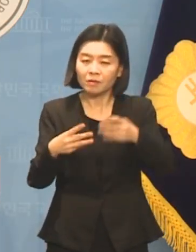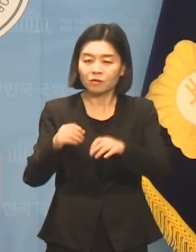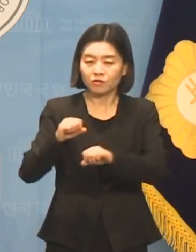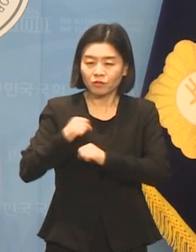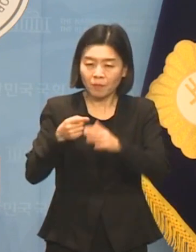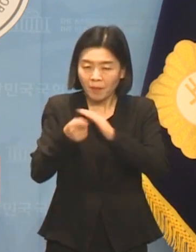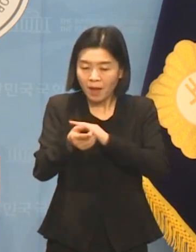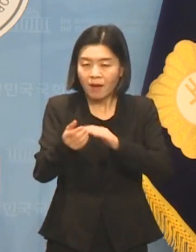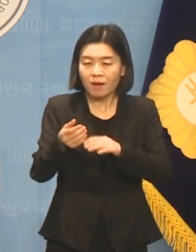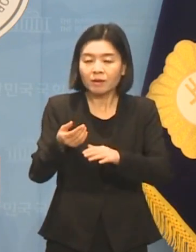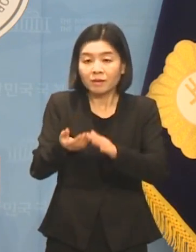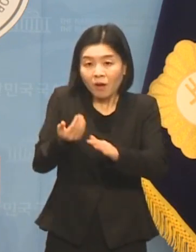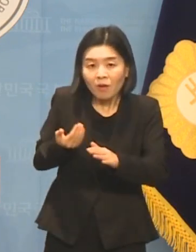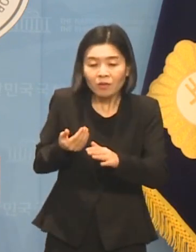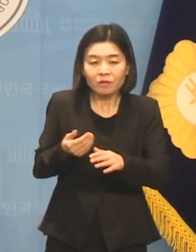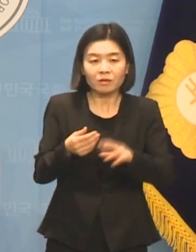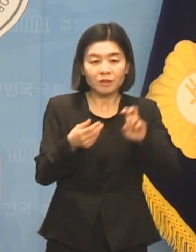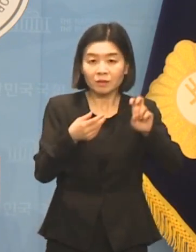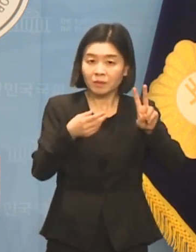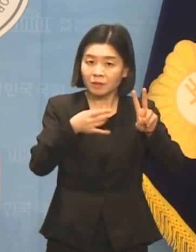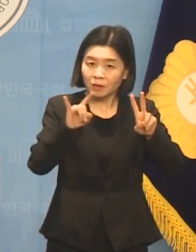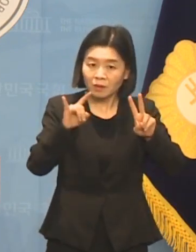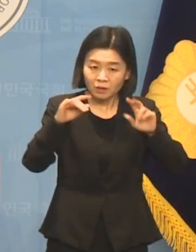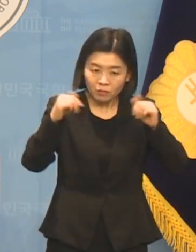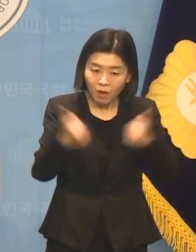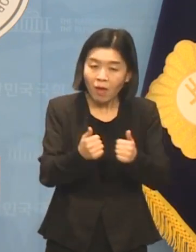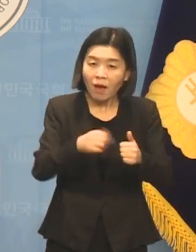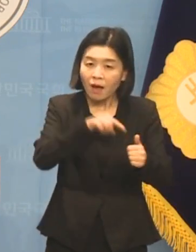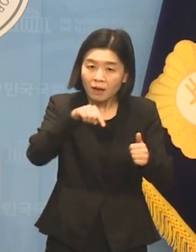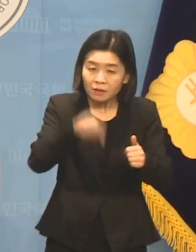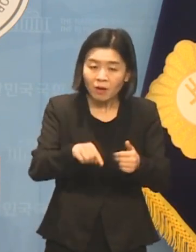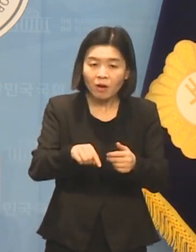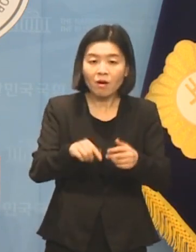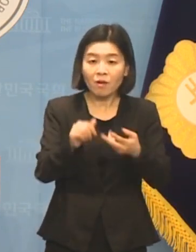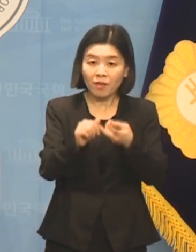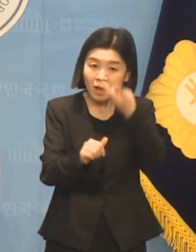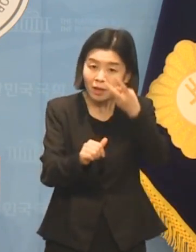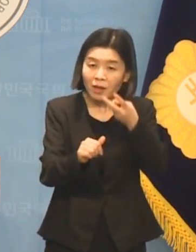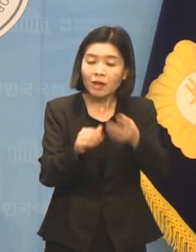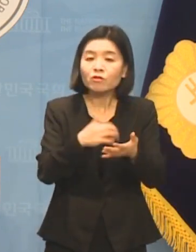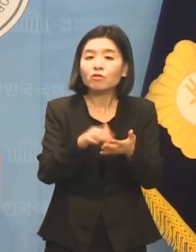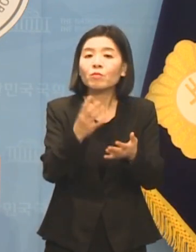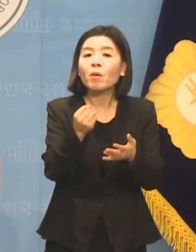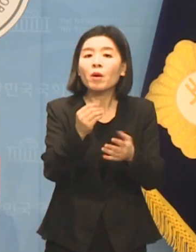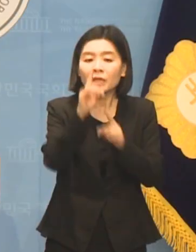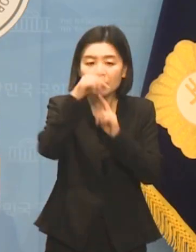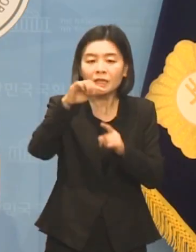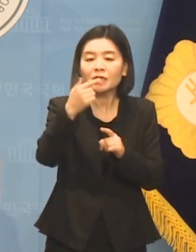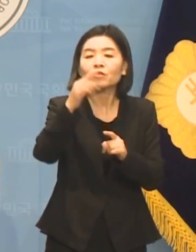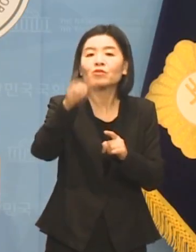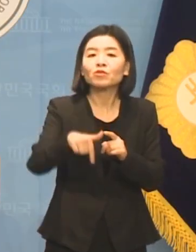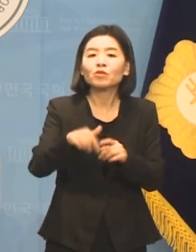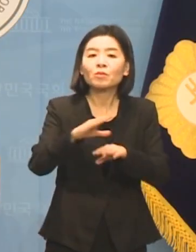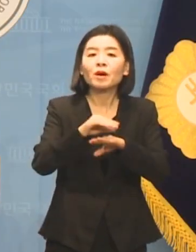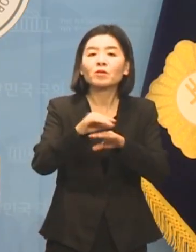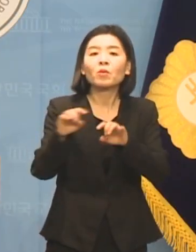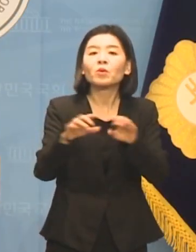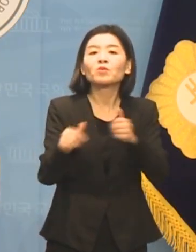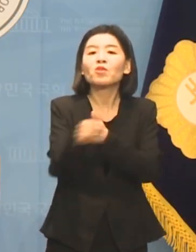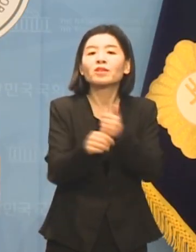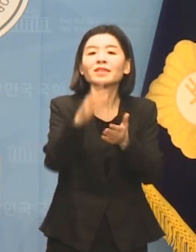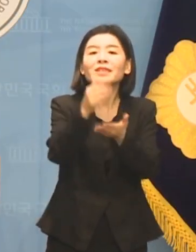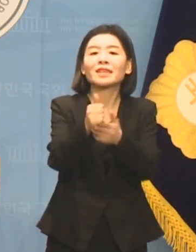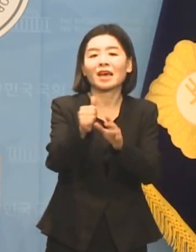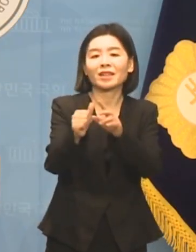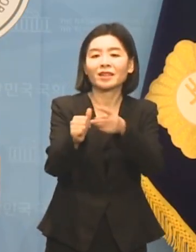전까지 22대 국회 기간 처리된 탄핵안은 이진숙 방통위원장에 대한 탄핵안